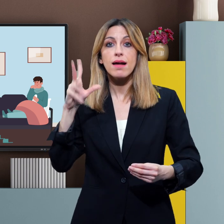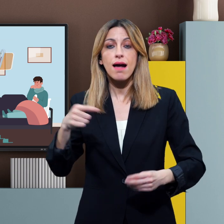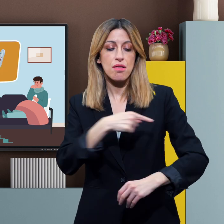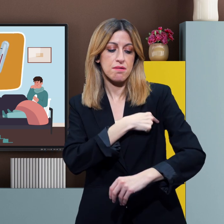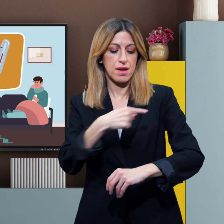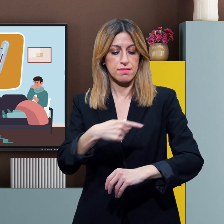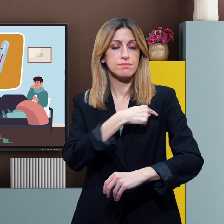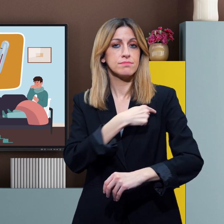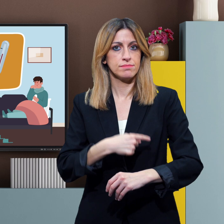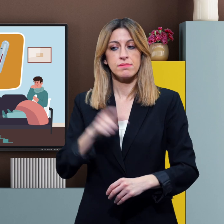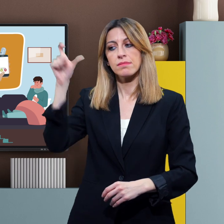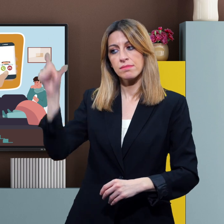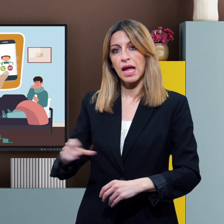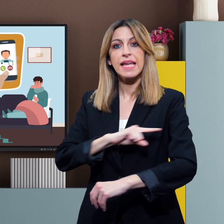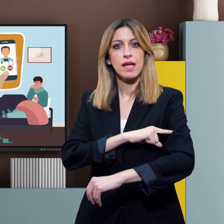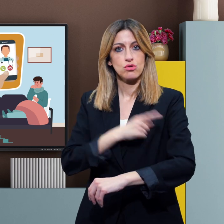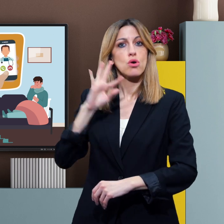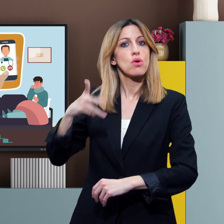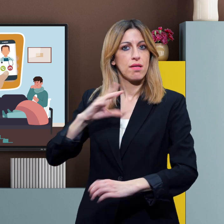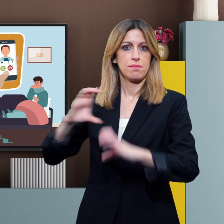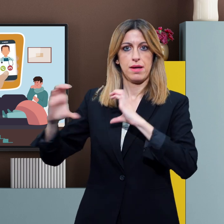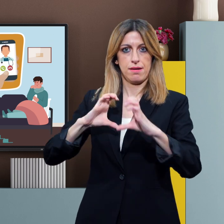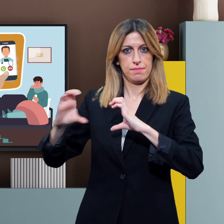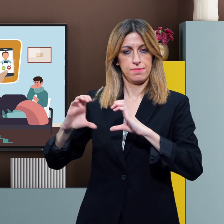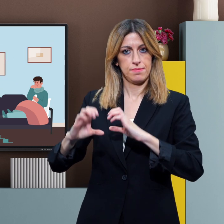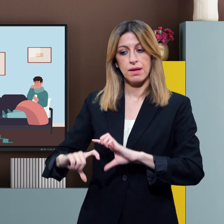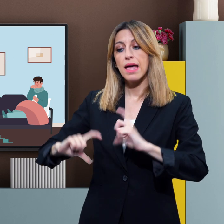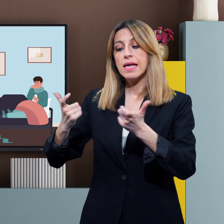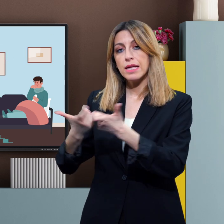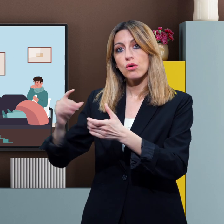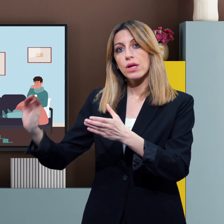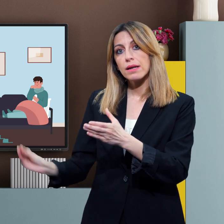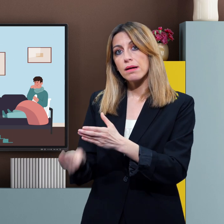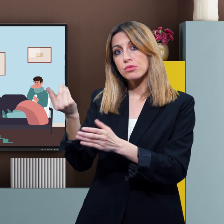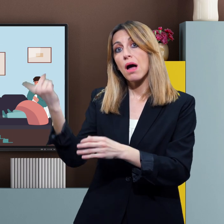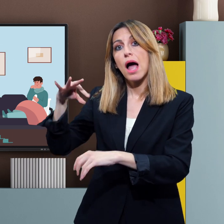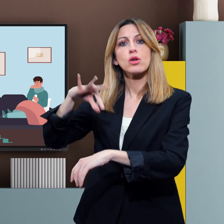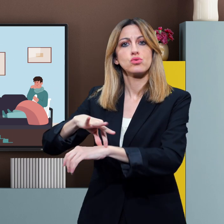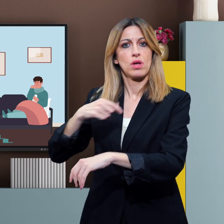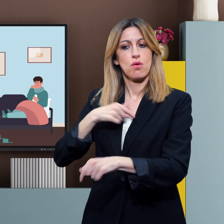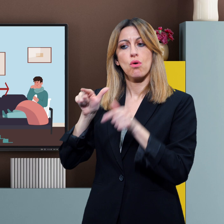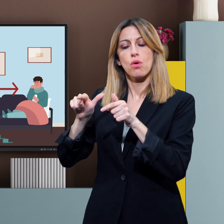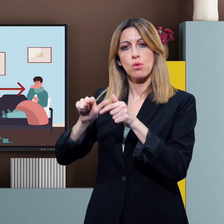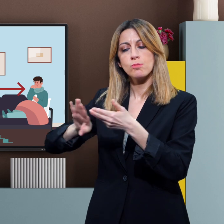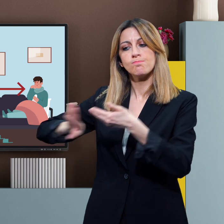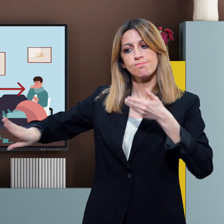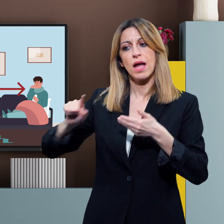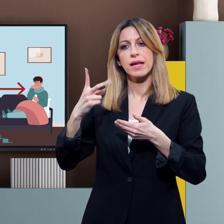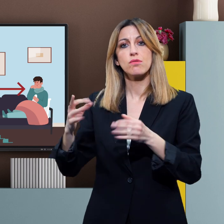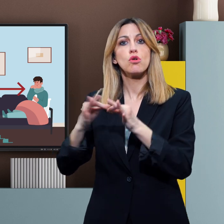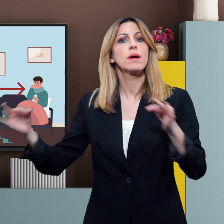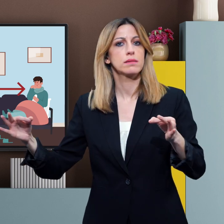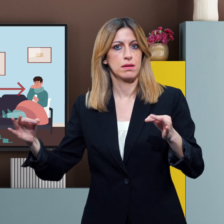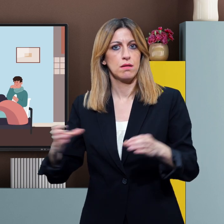και παρακολουθείτε την υγεία σας καθημερινά σε τακτική επικοινωνία με τον γιατρό σας. Εάν φροντίζουμε ασθενείς στο σπίτι, κρατάμε